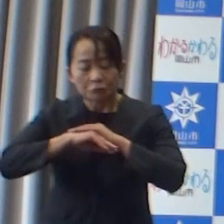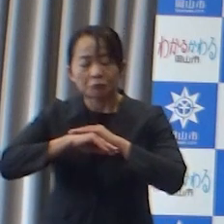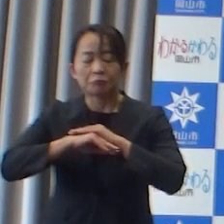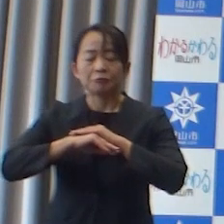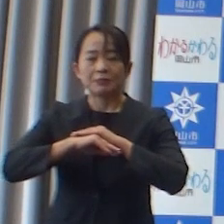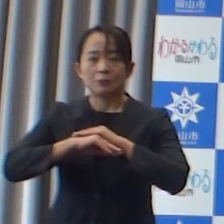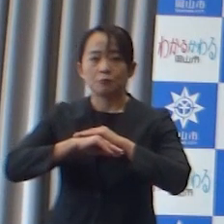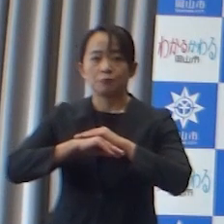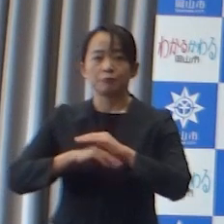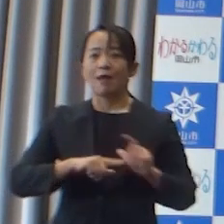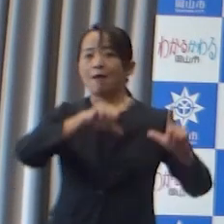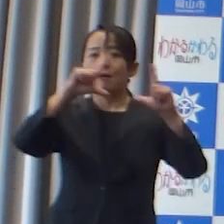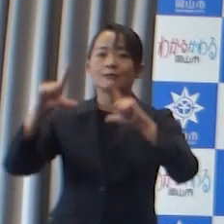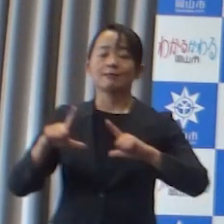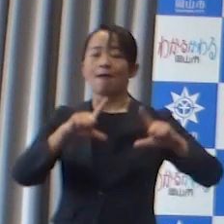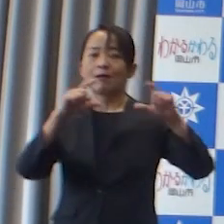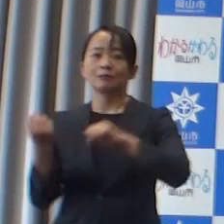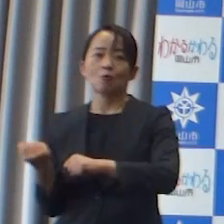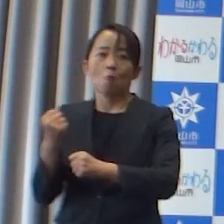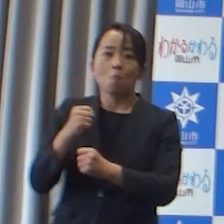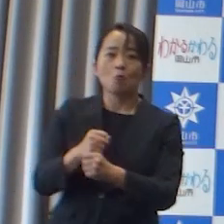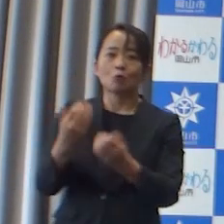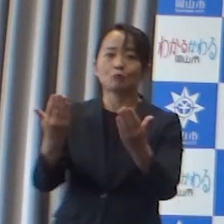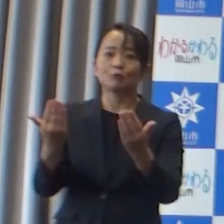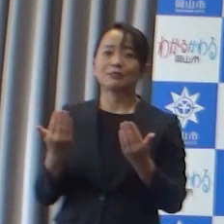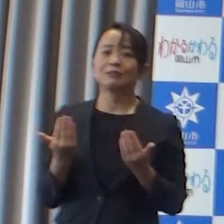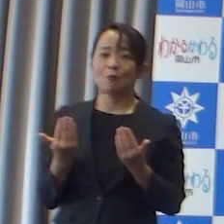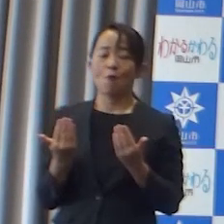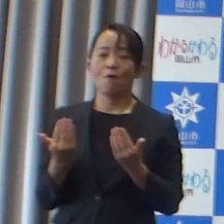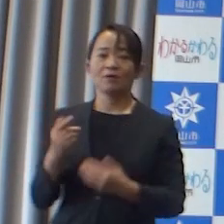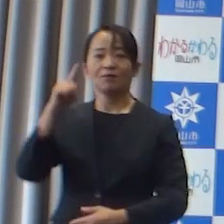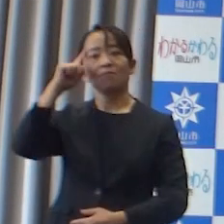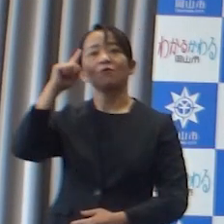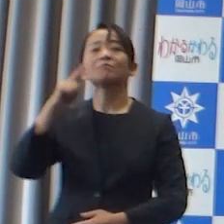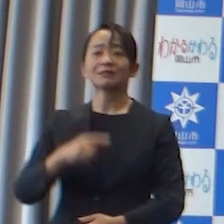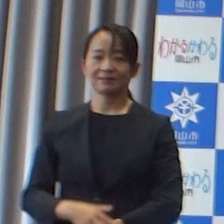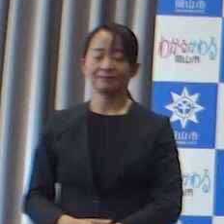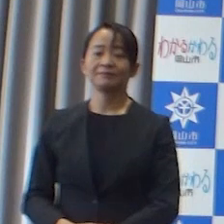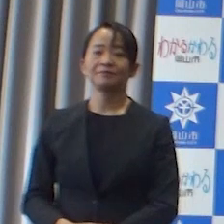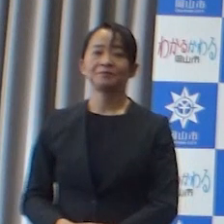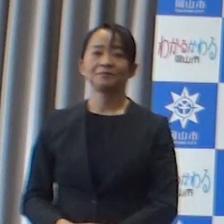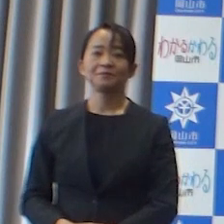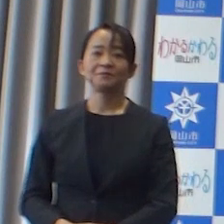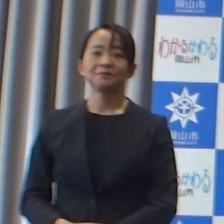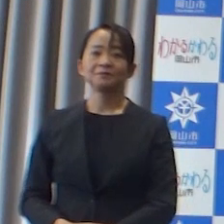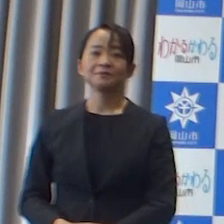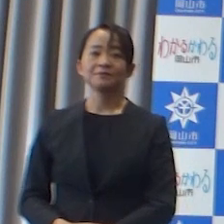くっていうことが必要なのかなというように思います。